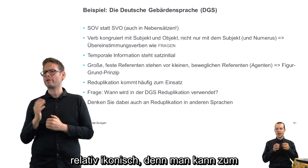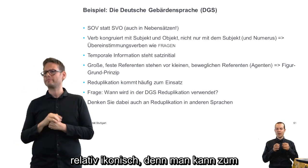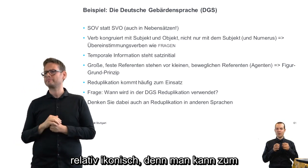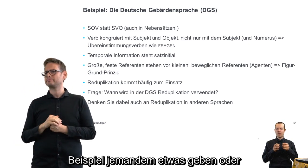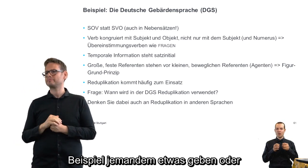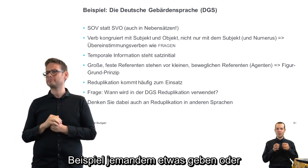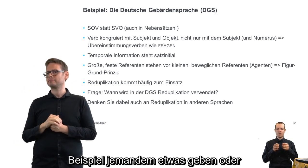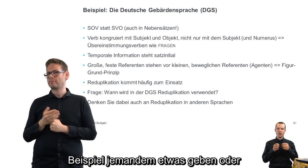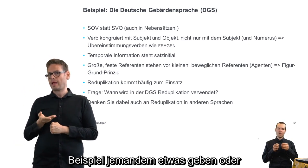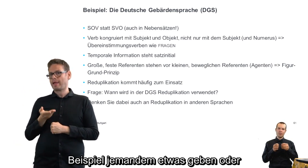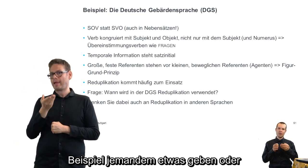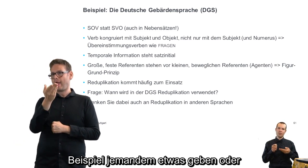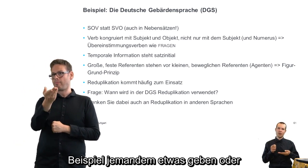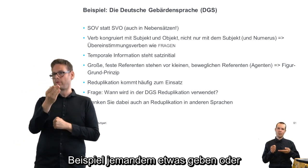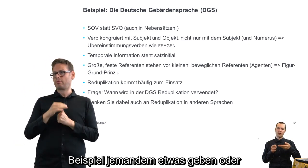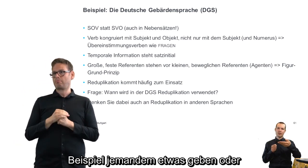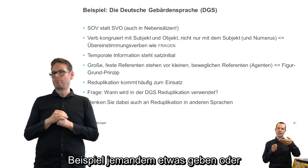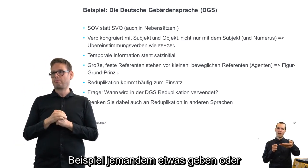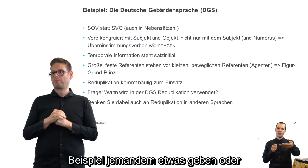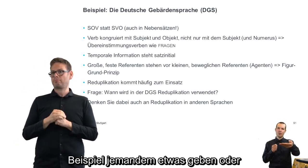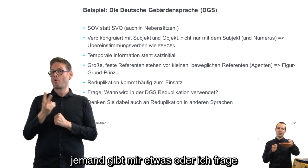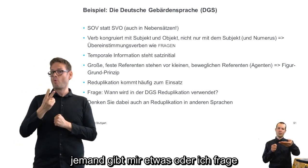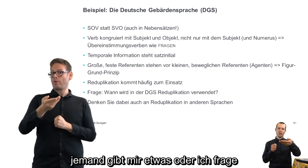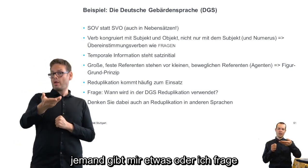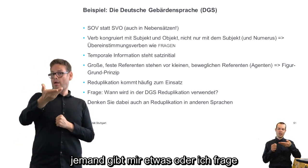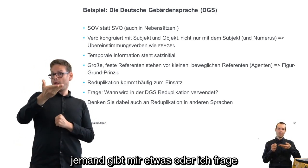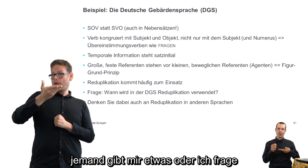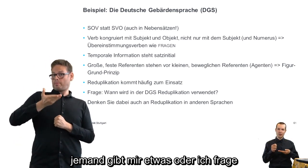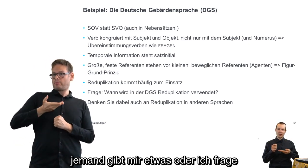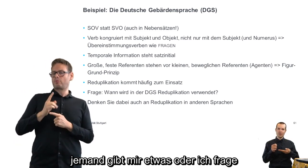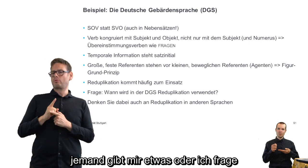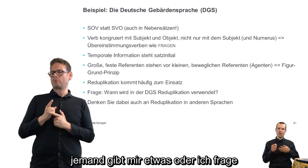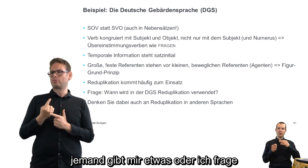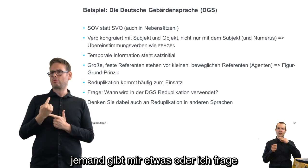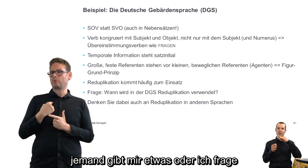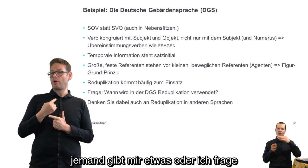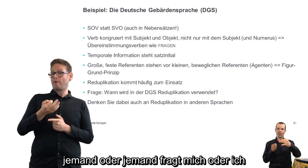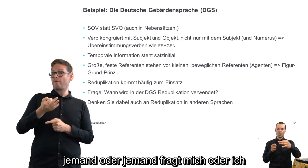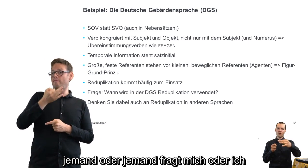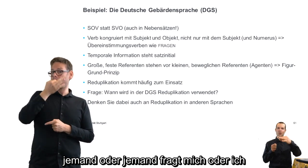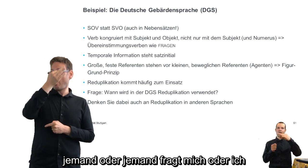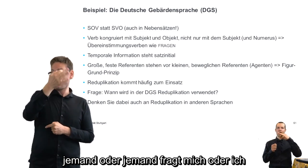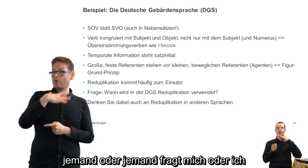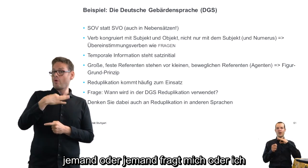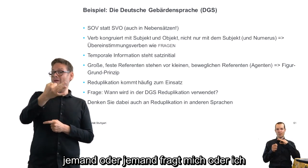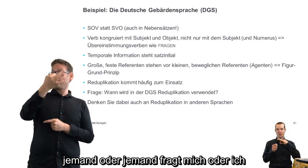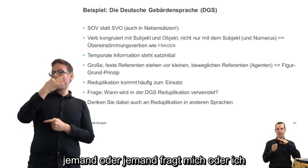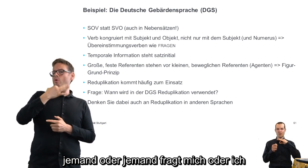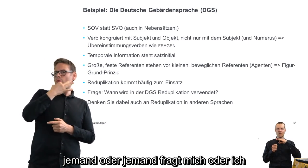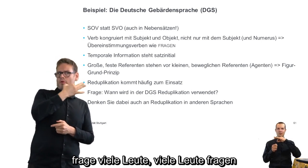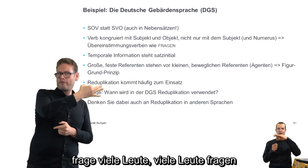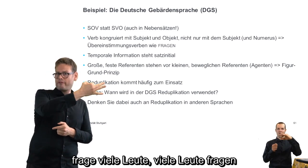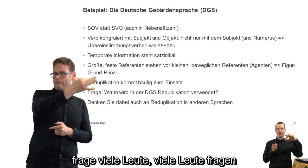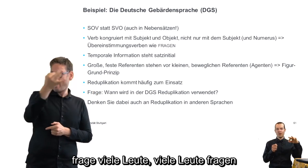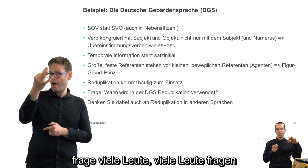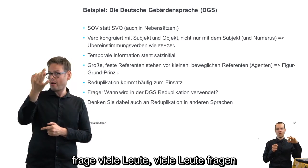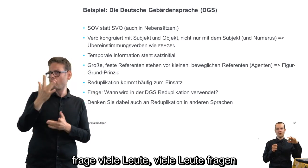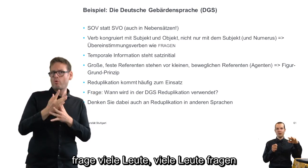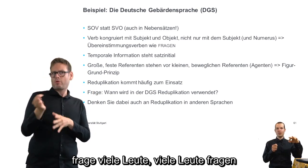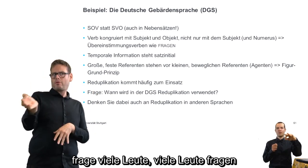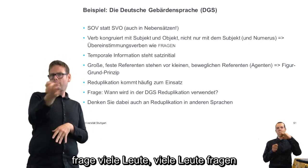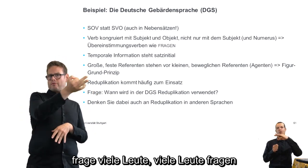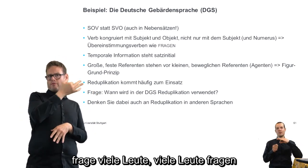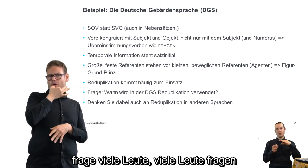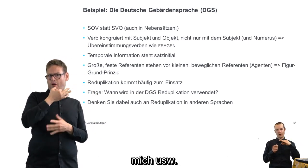man kann zum Beispiel jemandem etwas geben oder jemand gibt etwas mir oder ich frage jemand oder jemand fragt mich oder ich frage viele